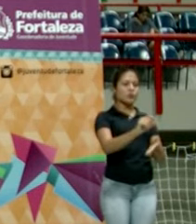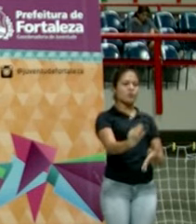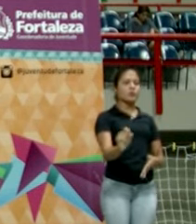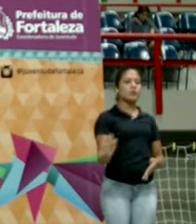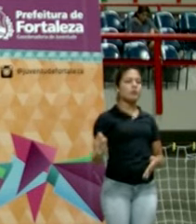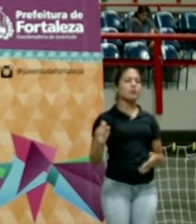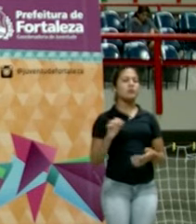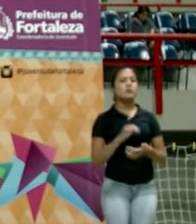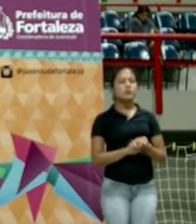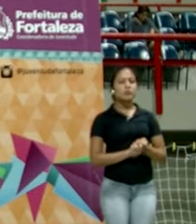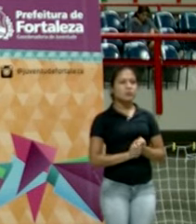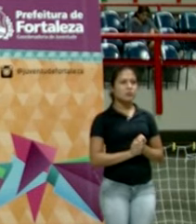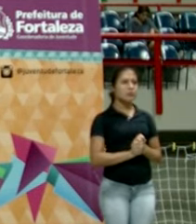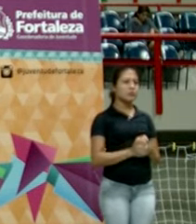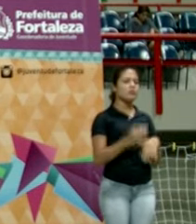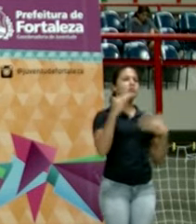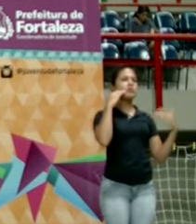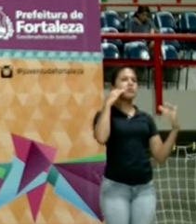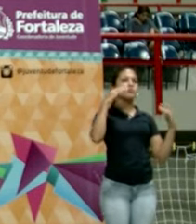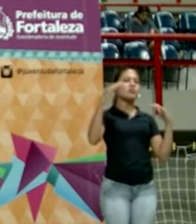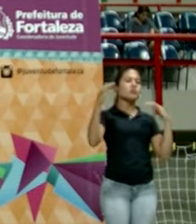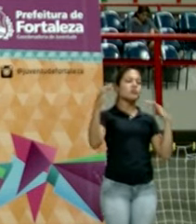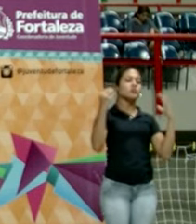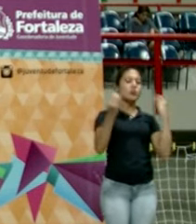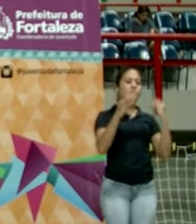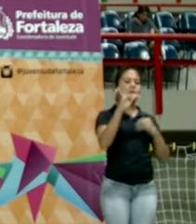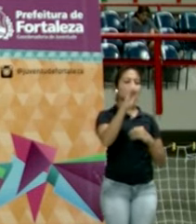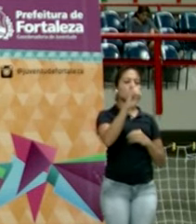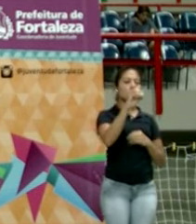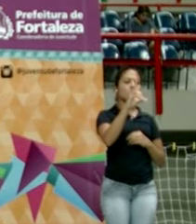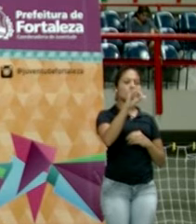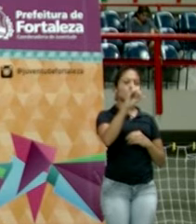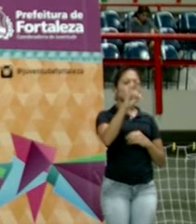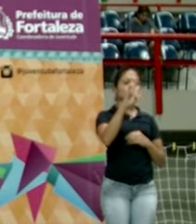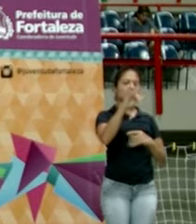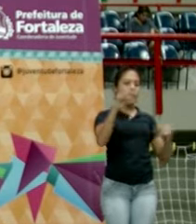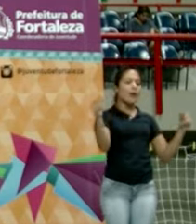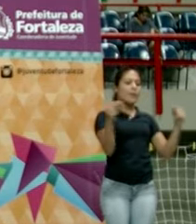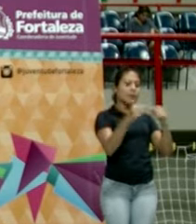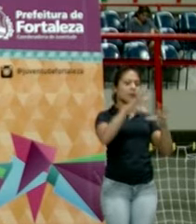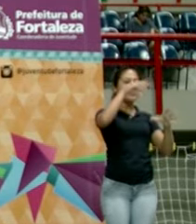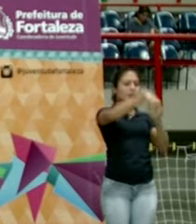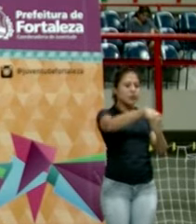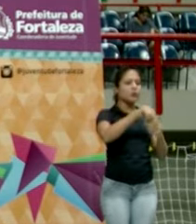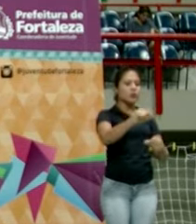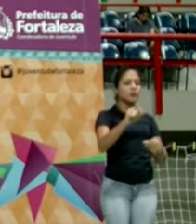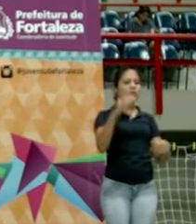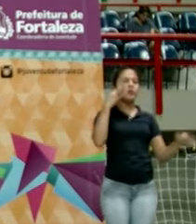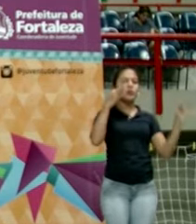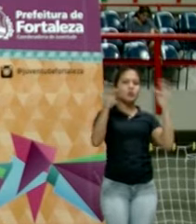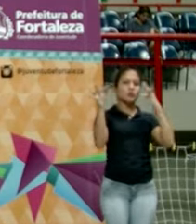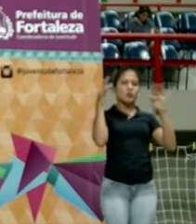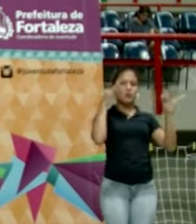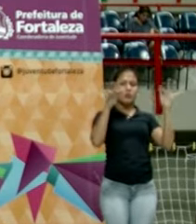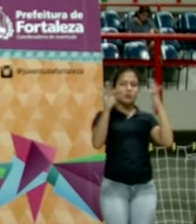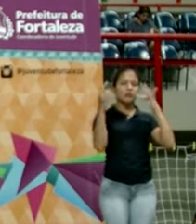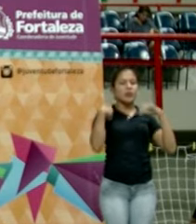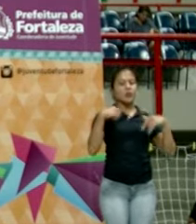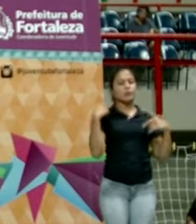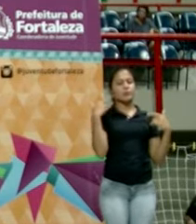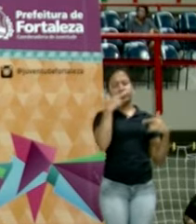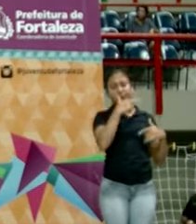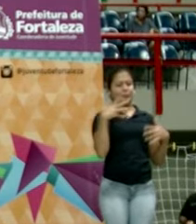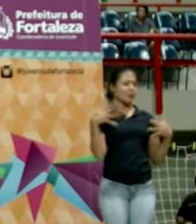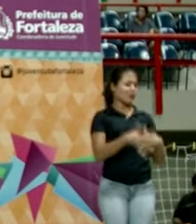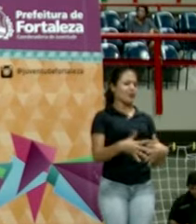teologia natural, segundo Tomás de Aquino, é uma parte da filosofia. É a parte que... foi o texto que eu acabei de ler, ó. Eu estou ficando maluco,